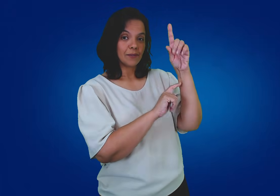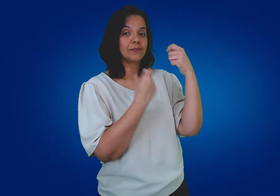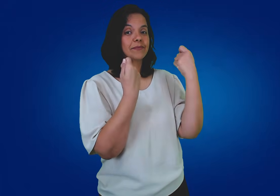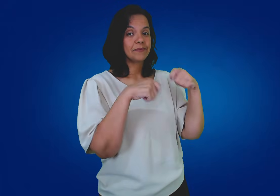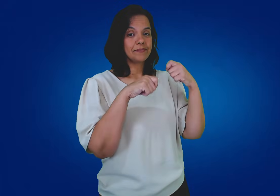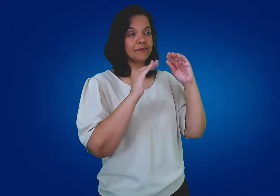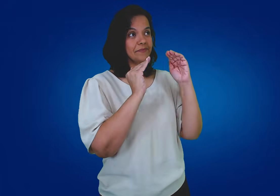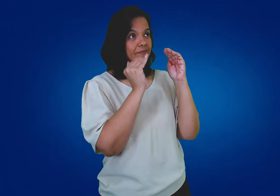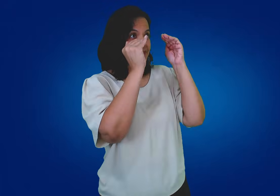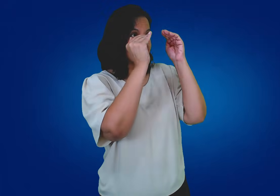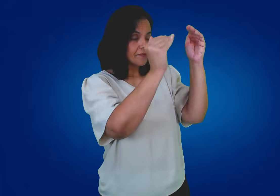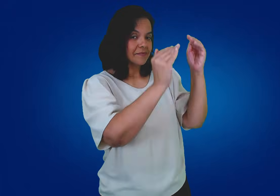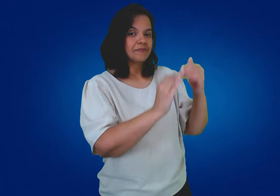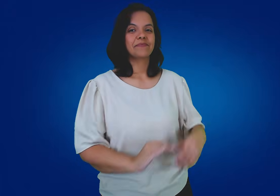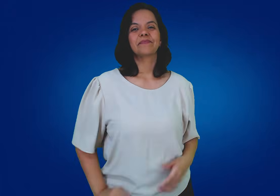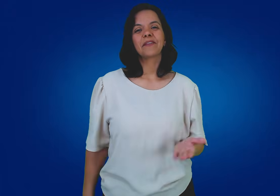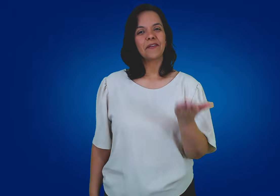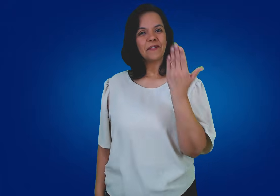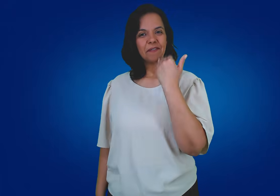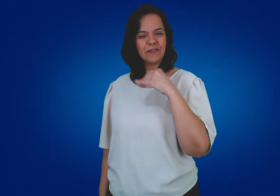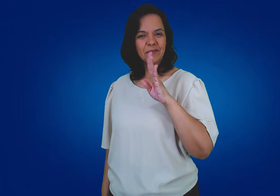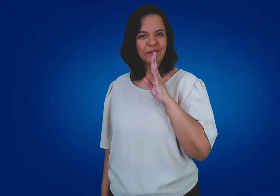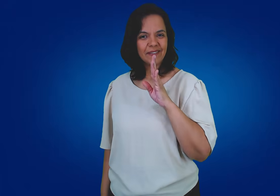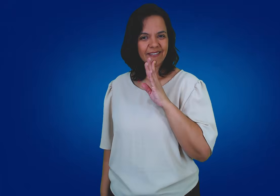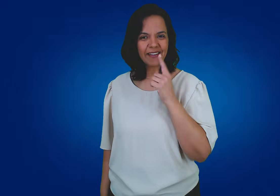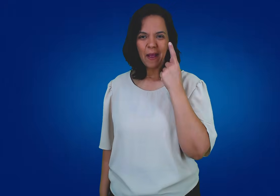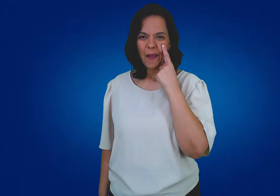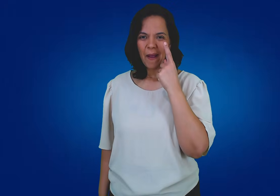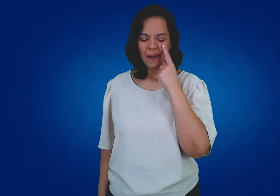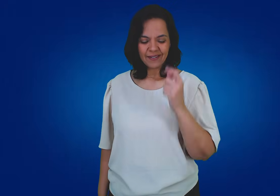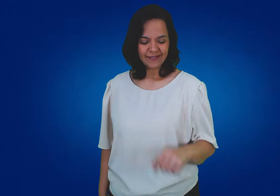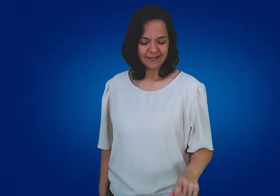sobre seguir a vontade de Deus. Vamos conhecer?